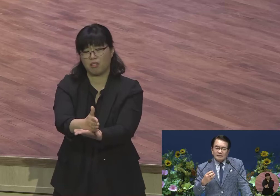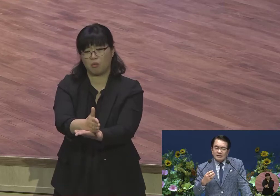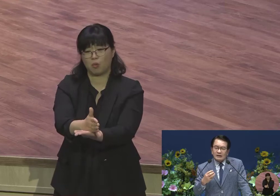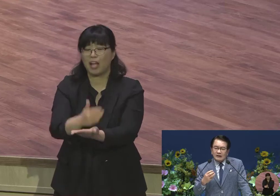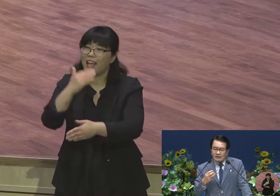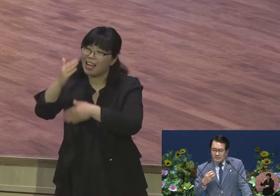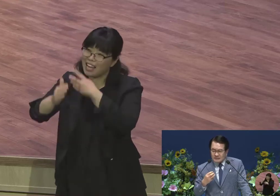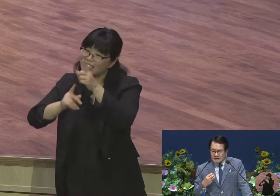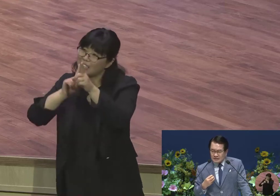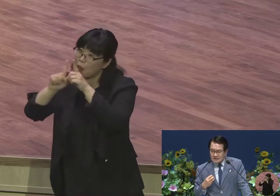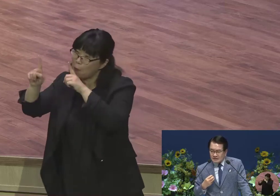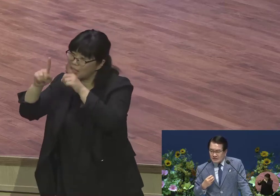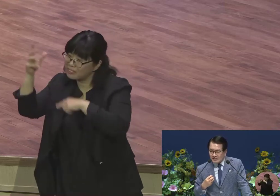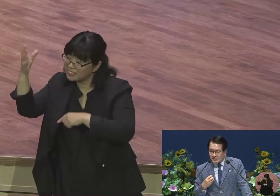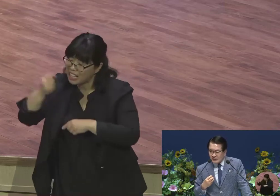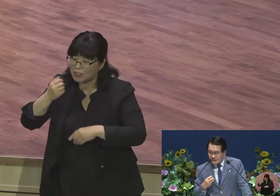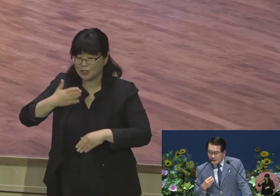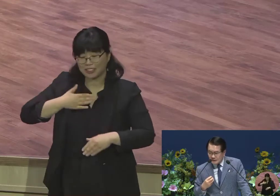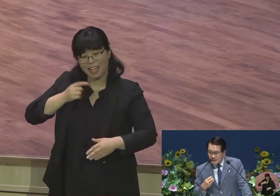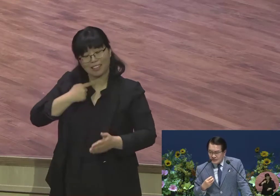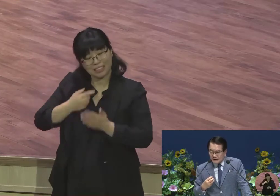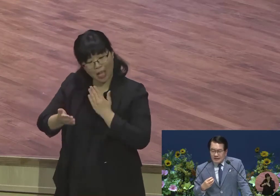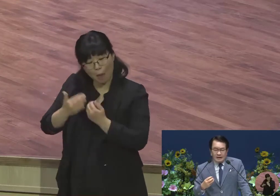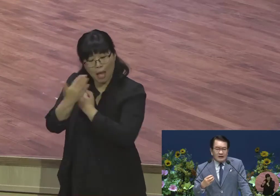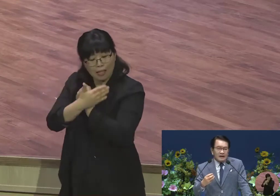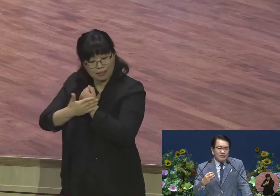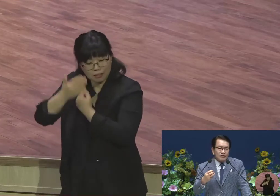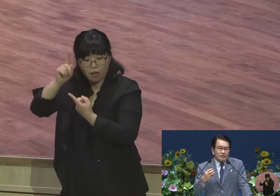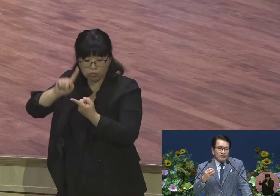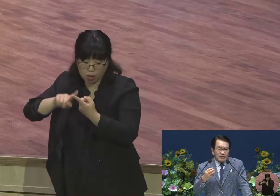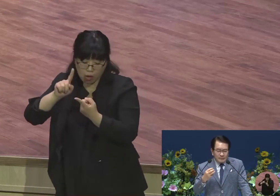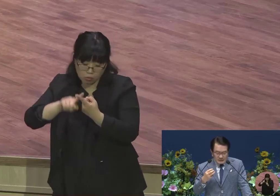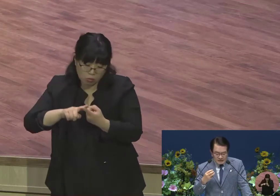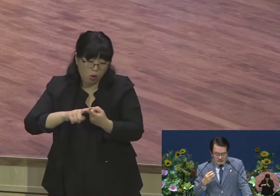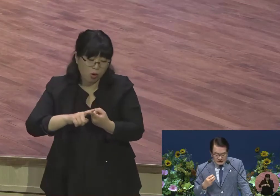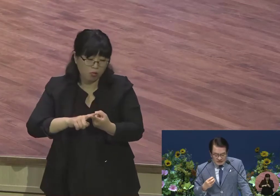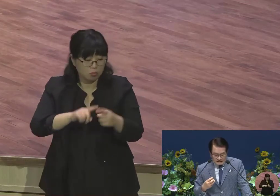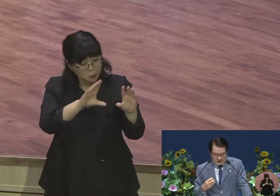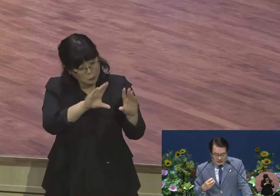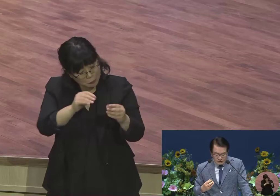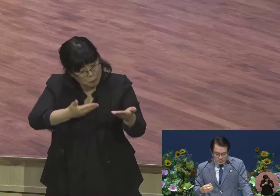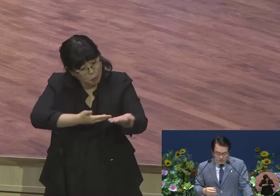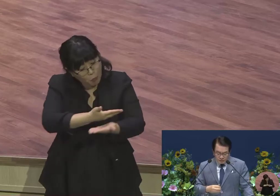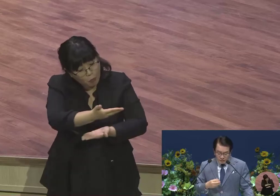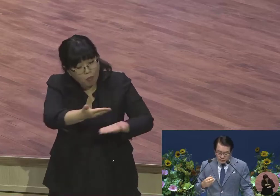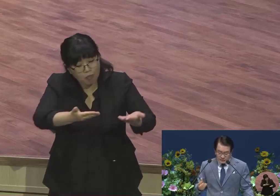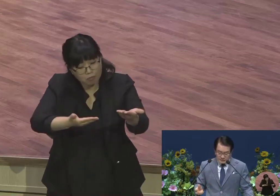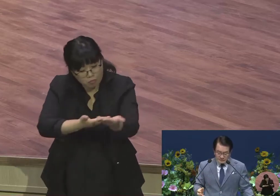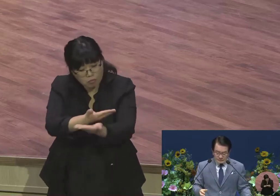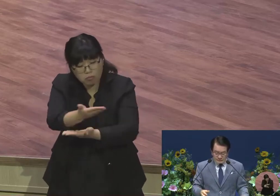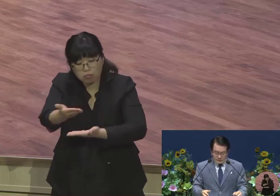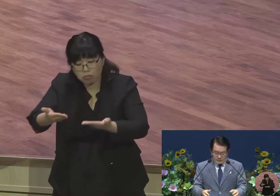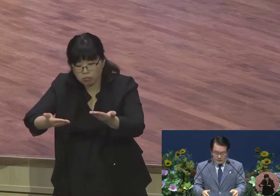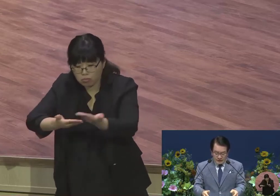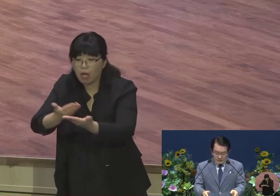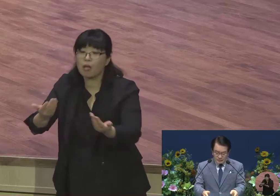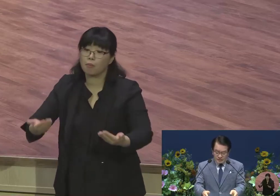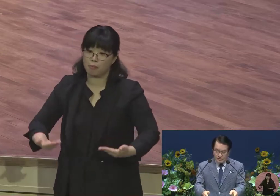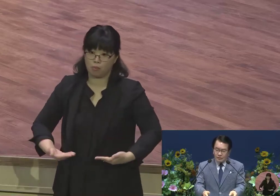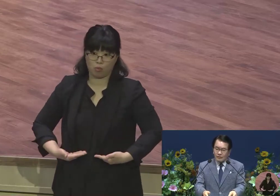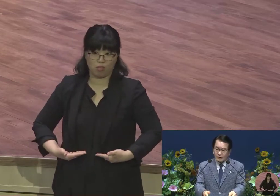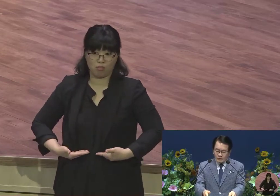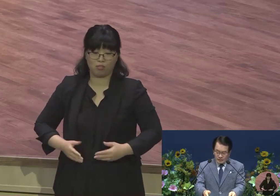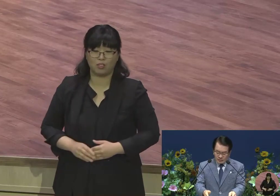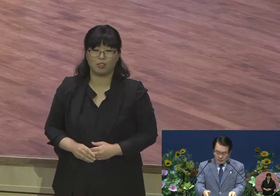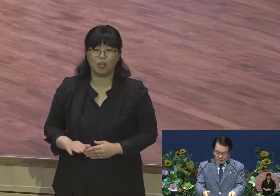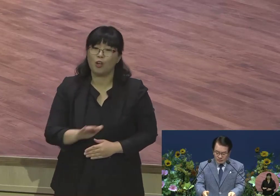처음한 강당 메시지 내가 훈련통에 받은 이 은혜 서로 소통을 오늘 말씀